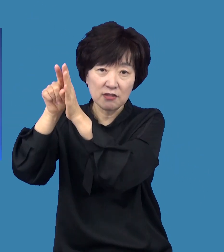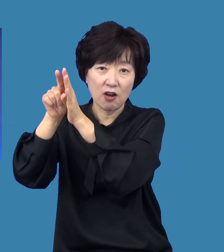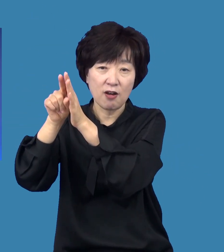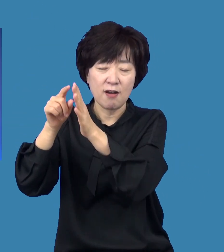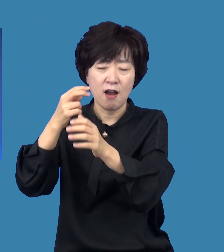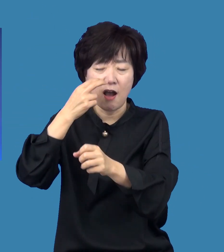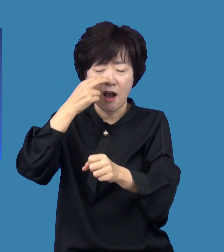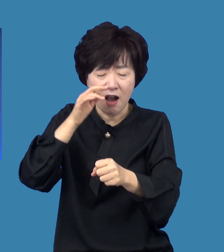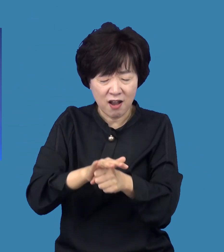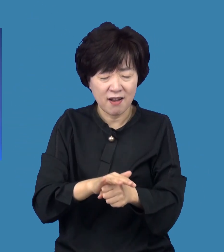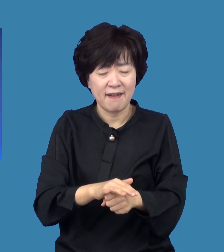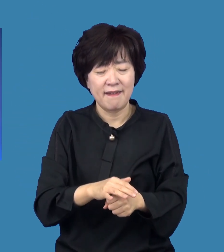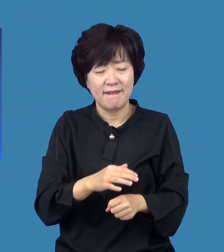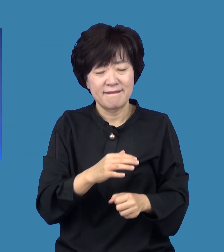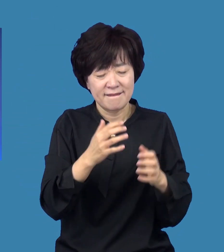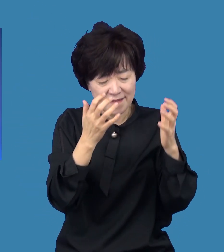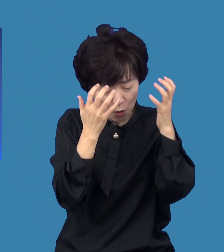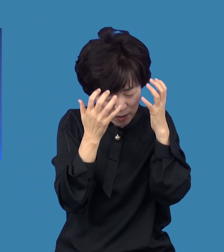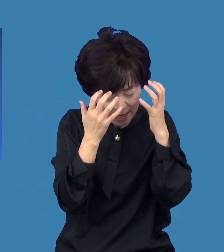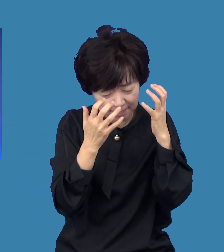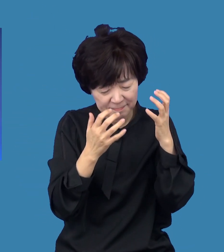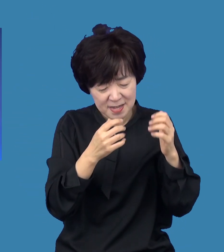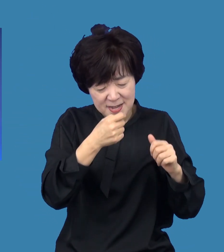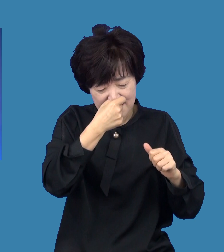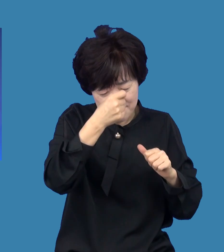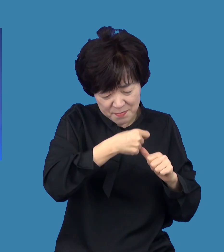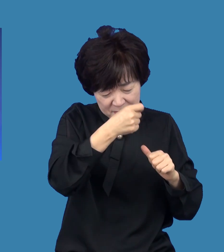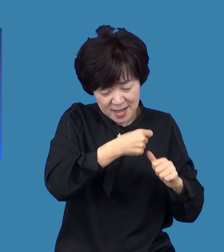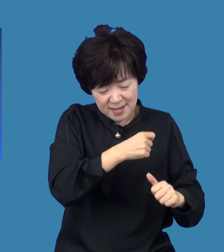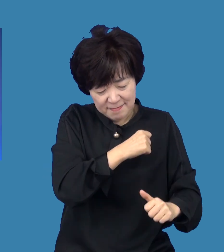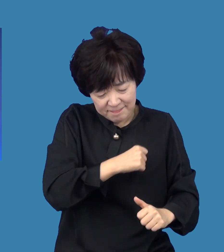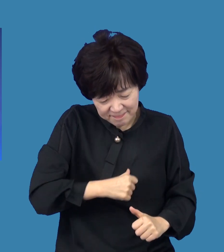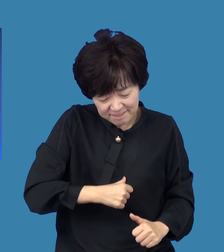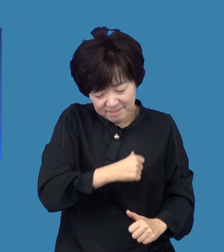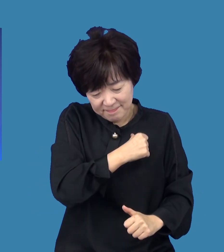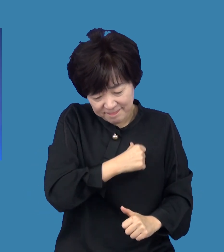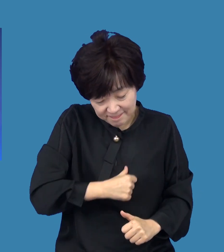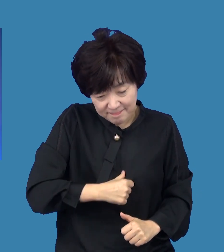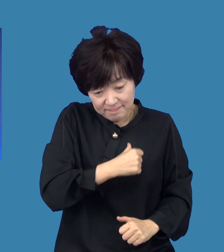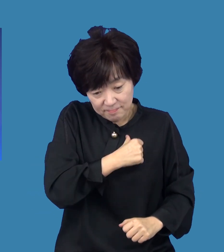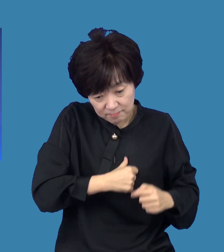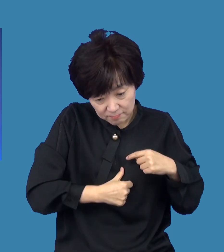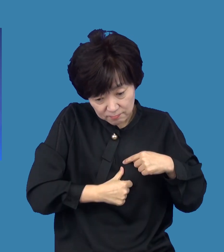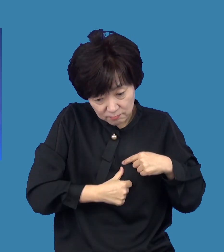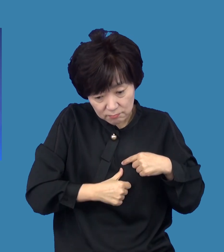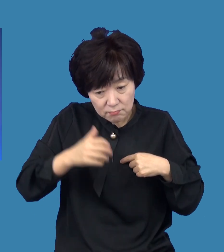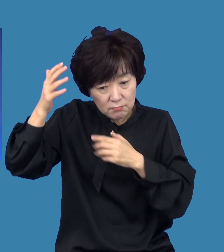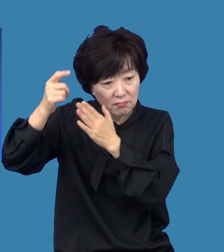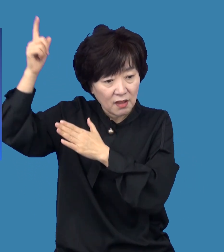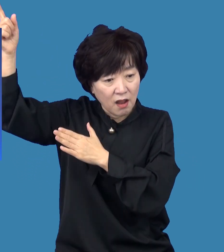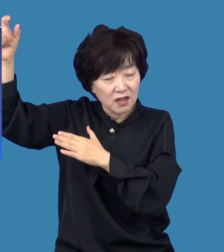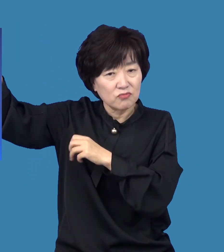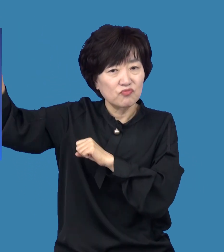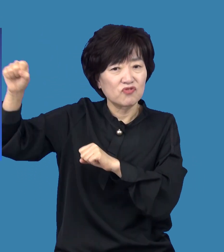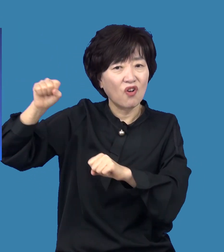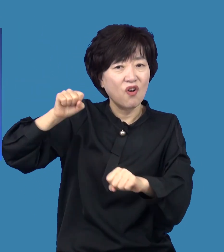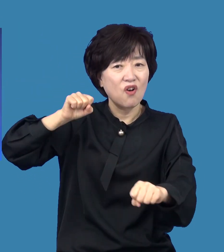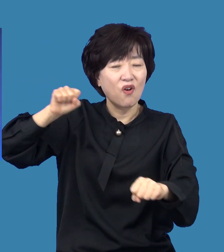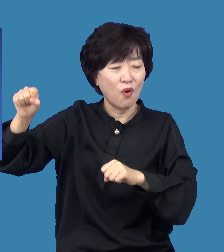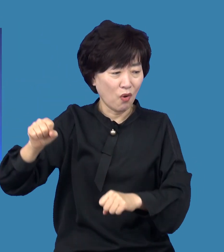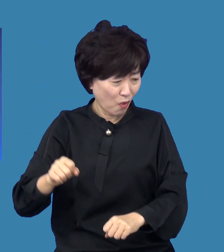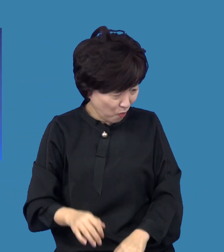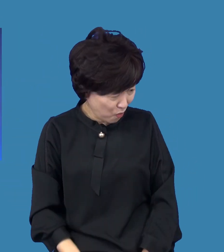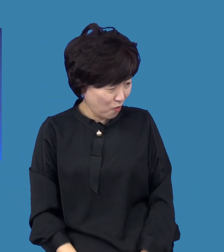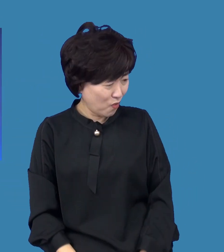일, 고난, 핍박 그것을 감내할 때 하나님의 마음이 움직이시는 거예요. 이 녀석 봐라.